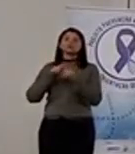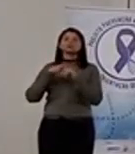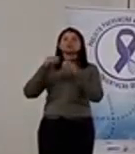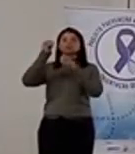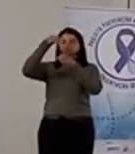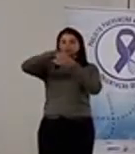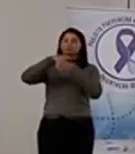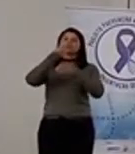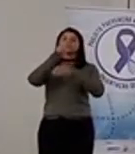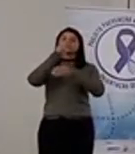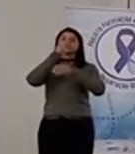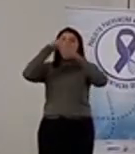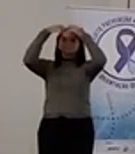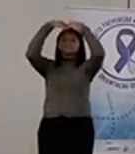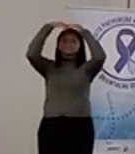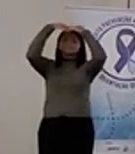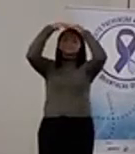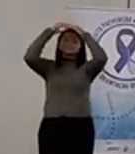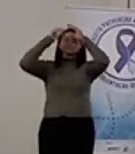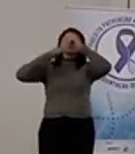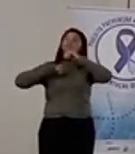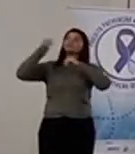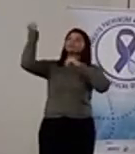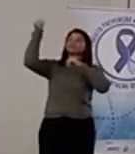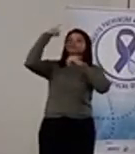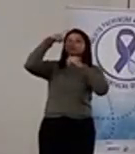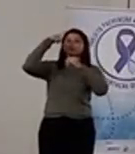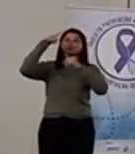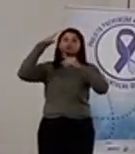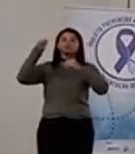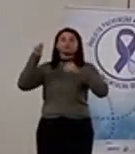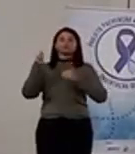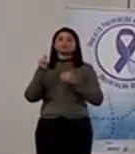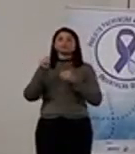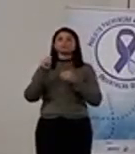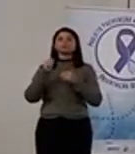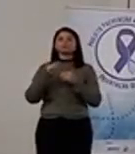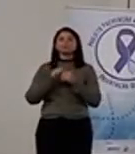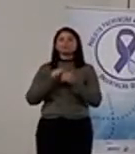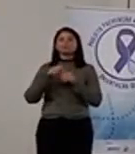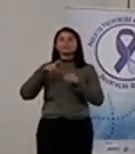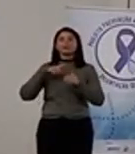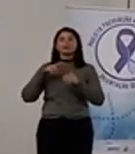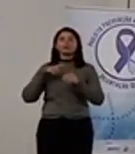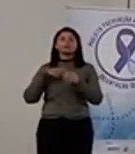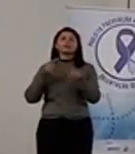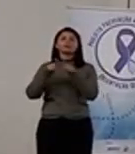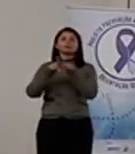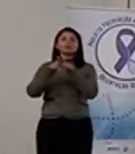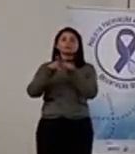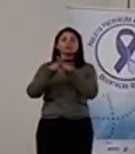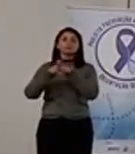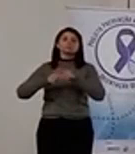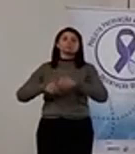Você tem evitar radiação, especialmente no primeiro trimestre. Teratógenos. O que é um teratógeno?